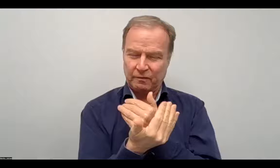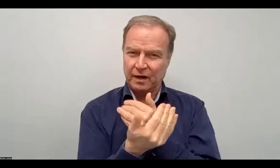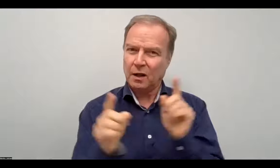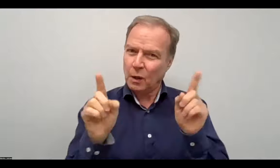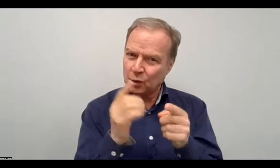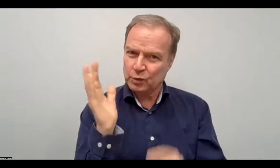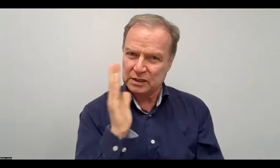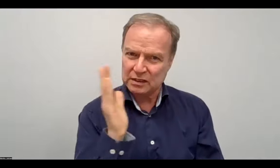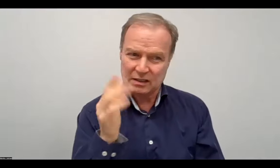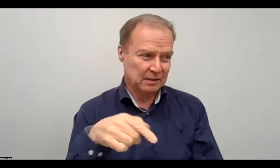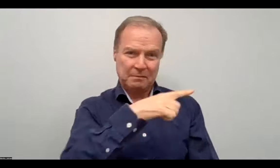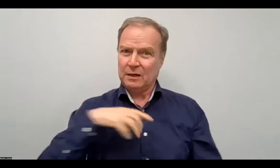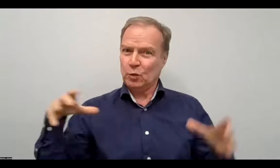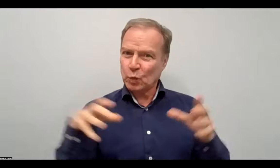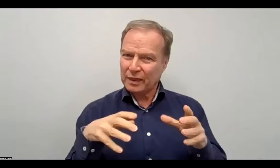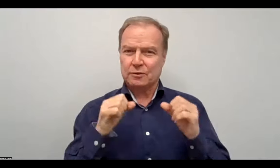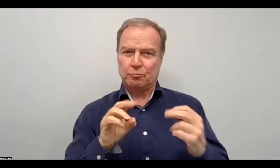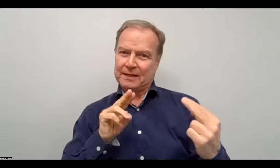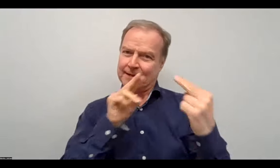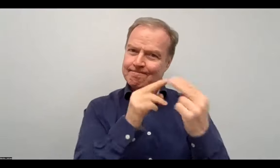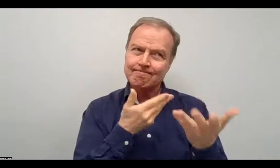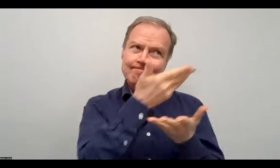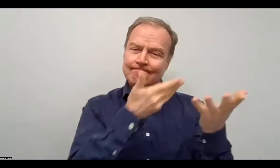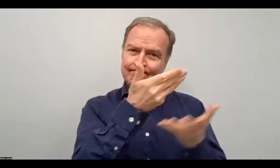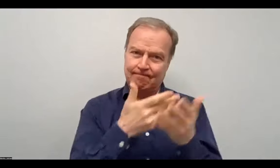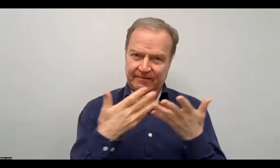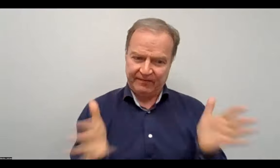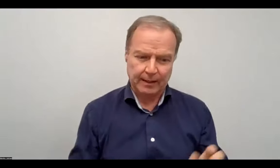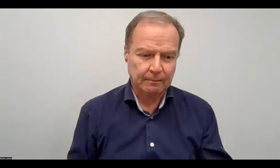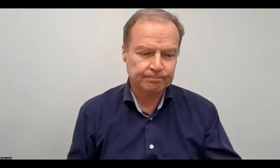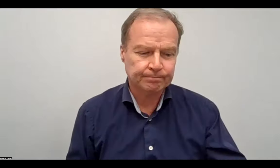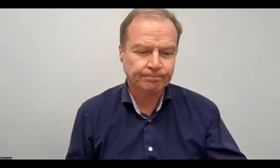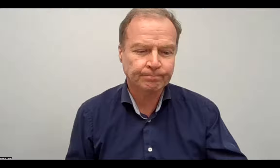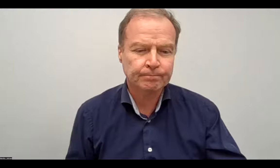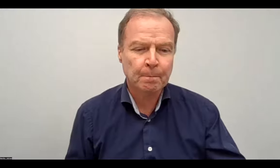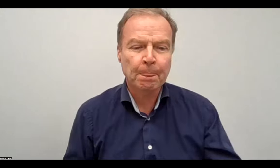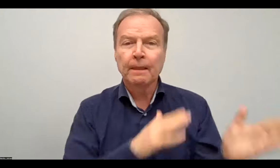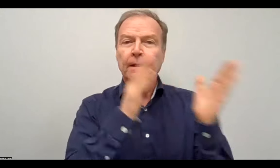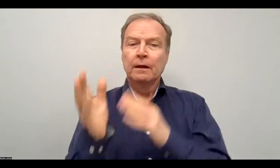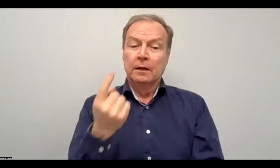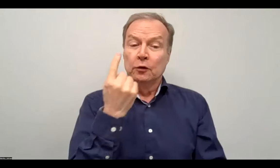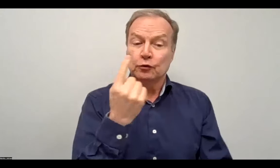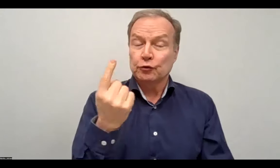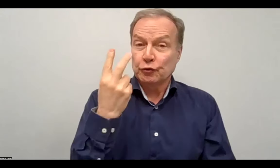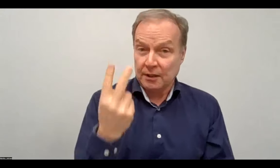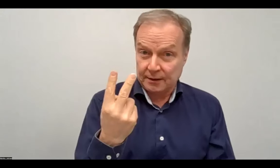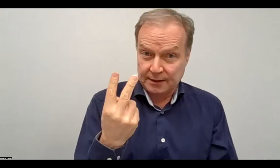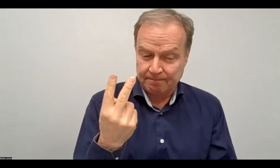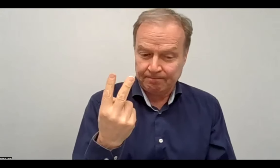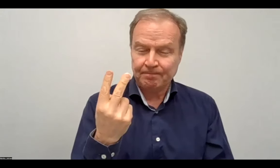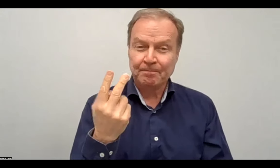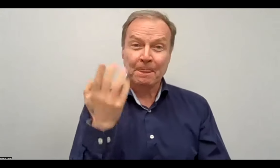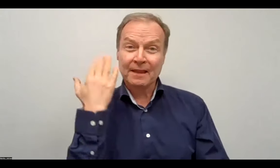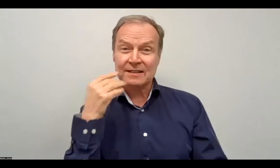Ja niin, että se palvelu olisi turvattu valtakunnallisesti ja meillä olisi oikeus ottaa niin kuin, myös